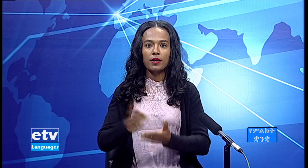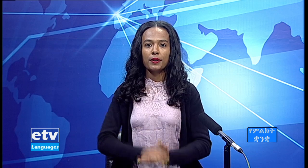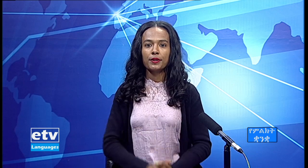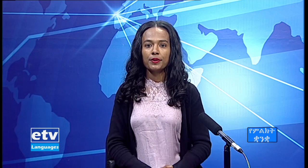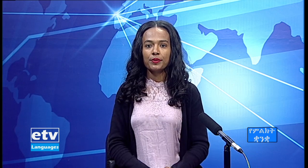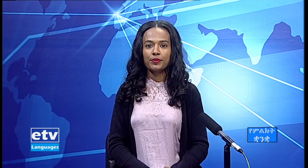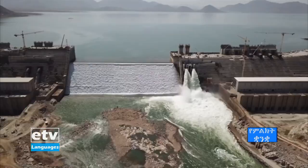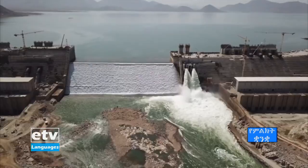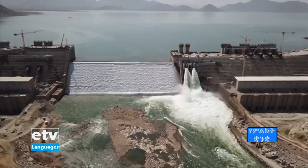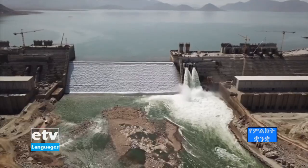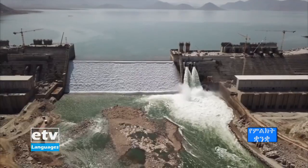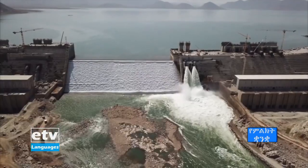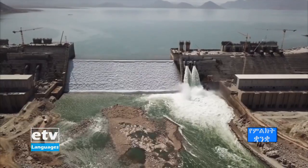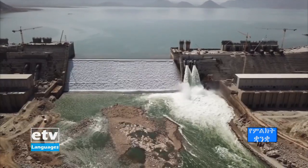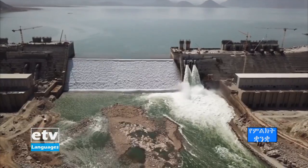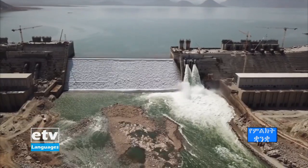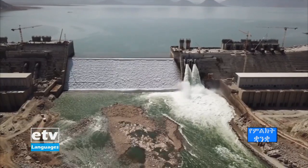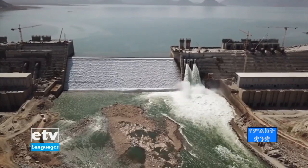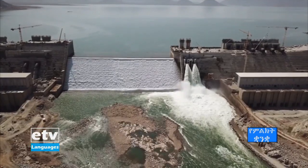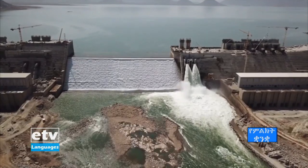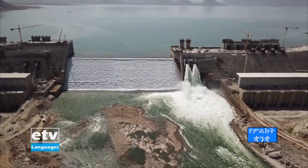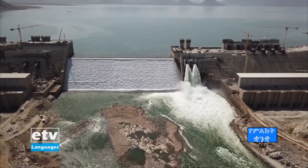ቀርቧል።